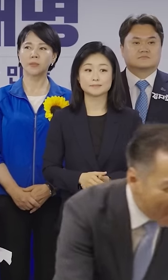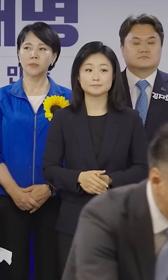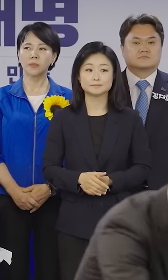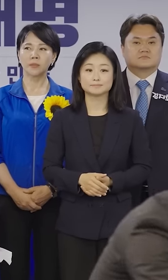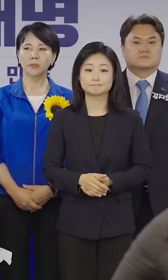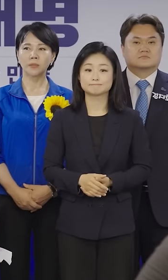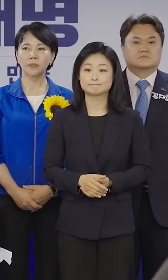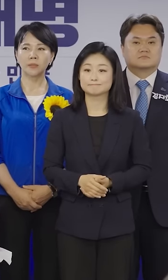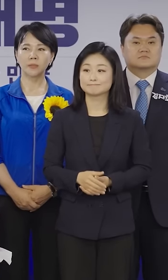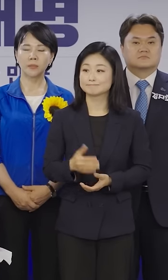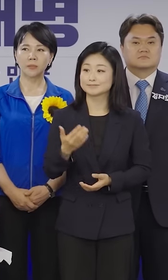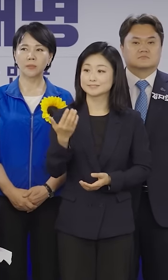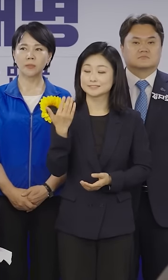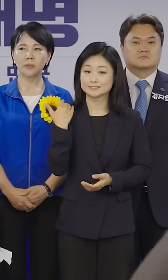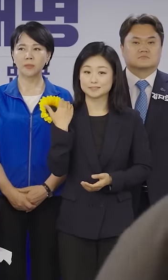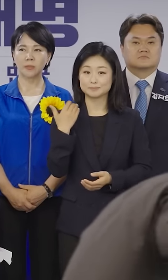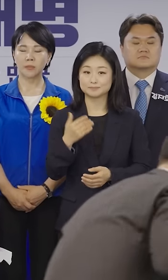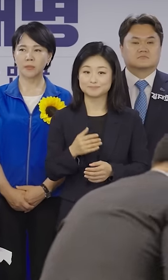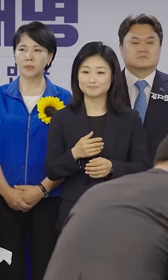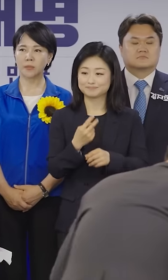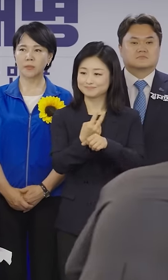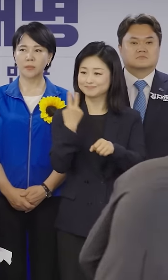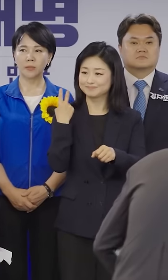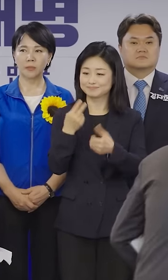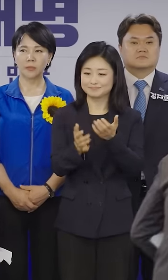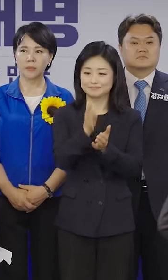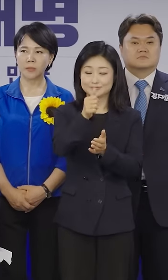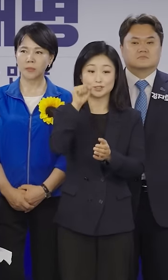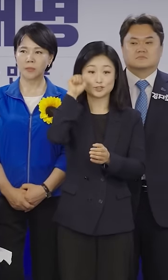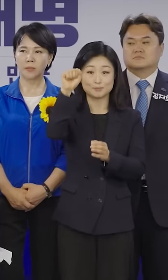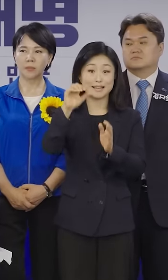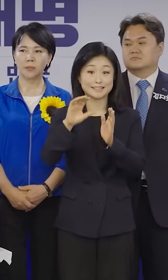제가 저번 전당대회 출마하면서